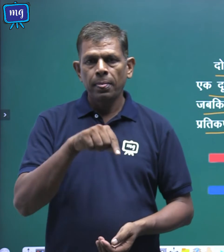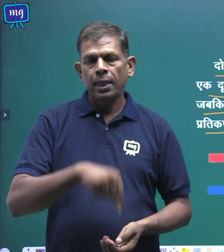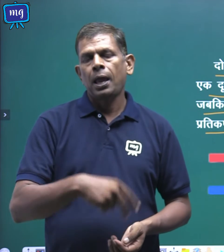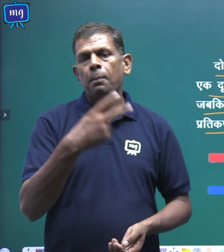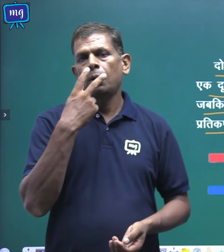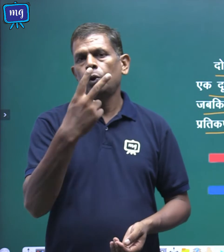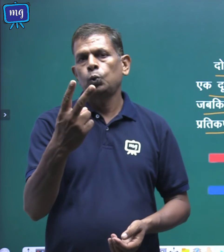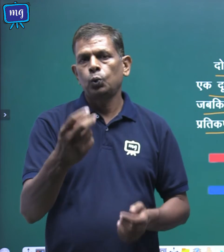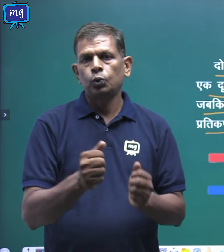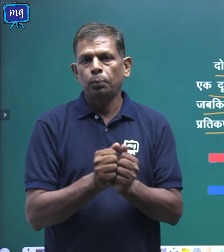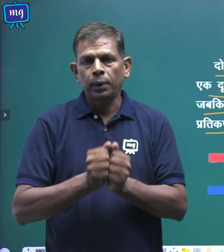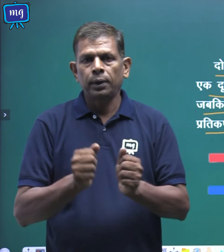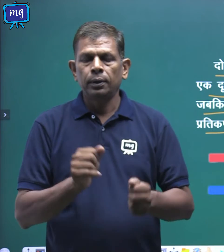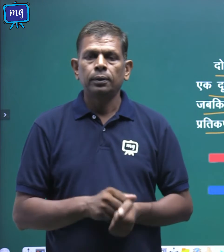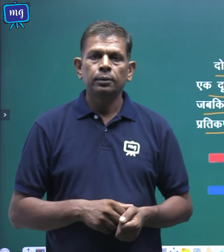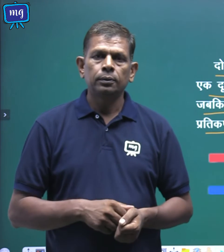दो चुंबक दिखाए गए हैं।